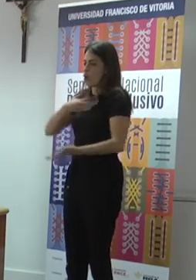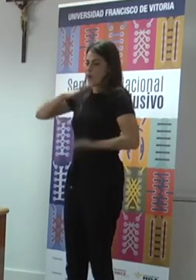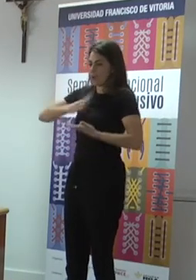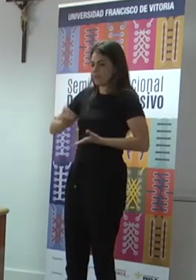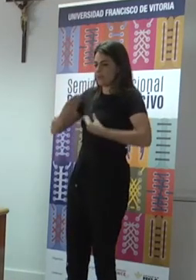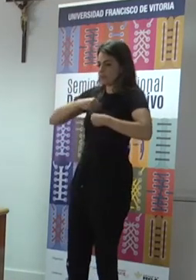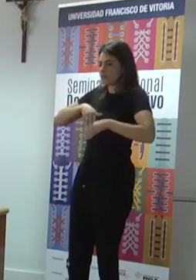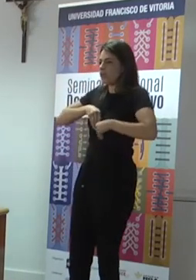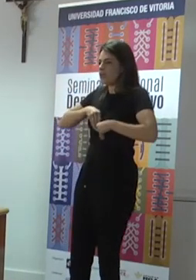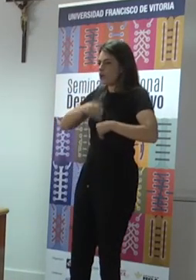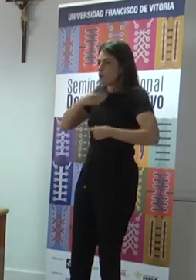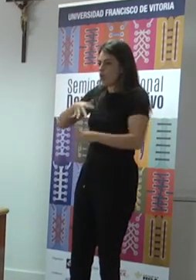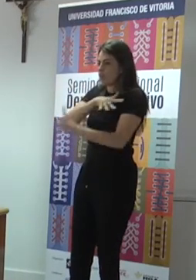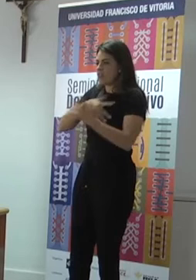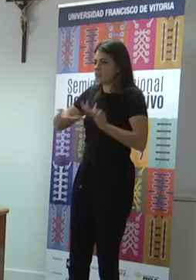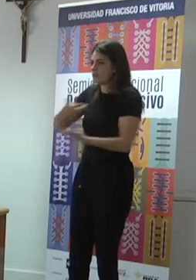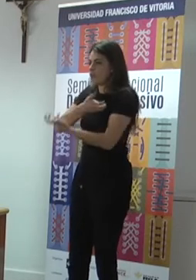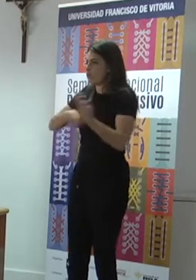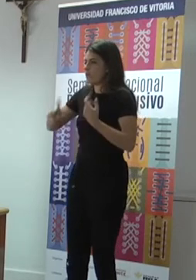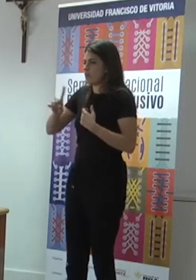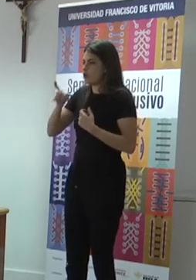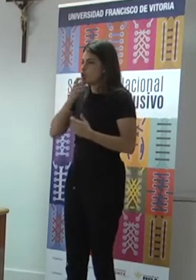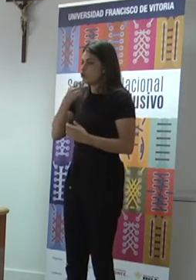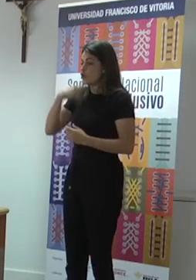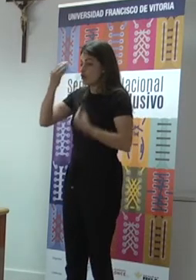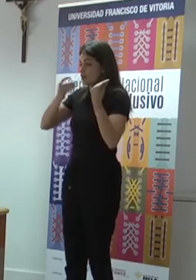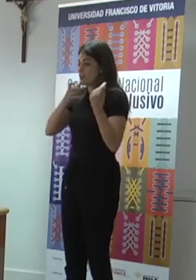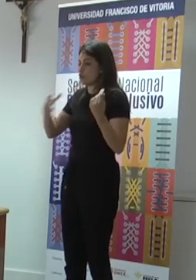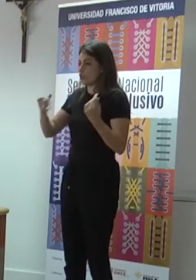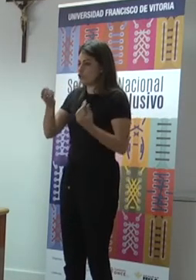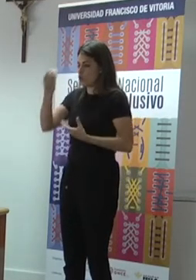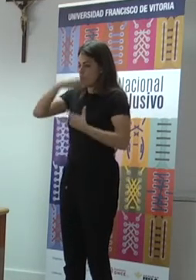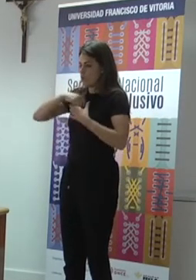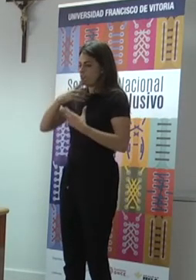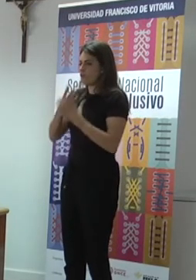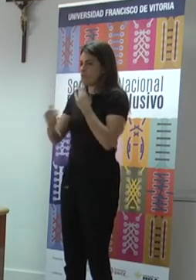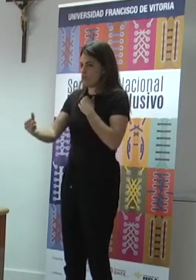se desenvuelve y demás. Creo que es un fallo y creo que es algo a tener bastante en cuenta.